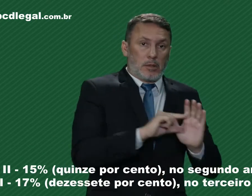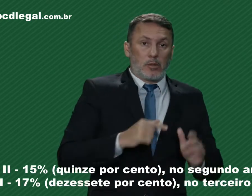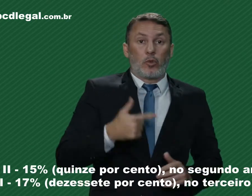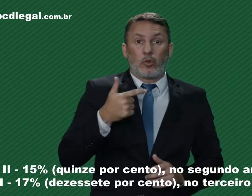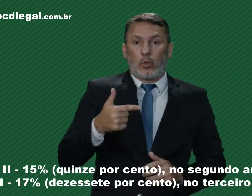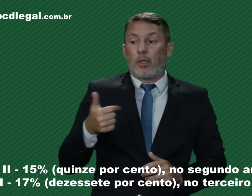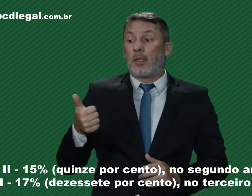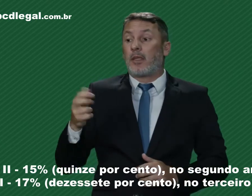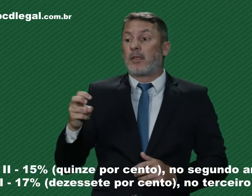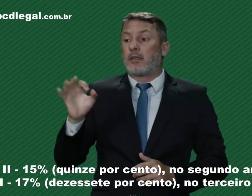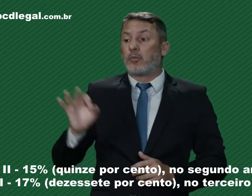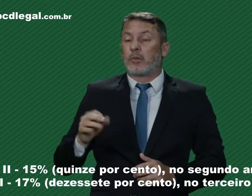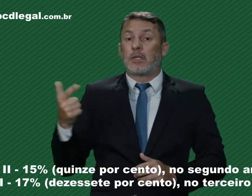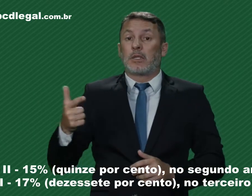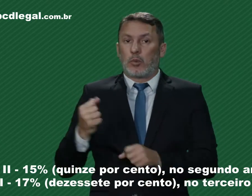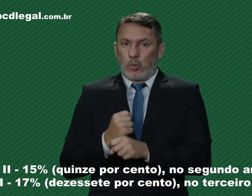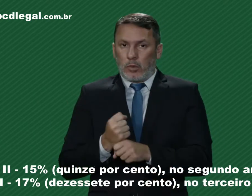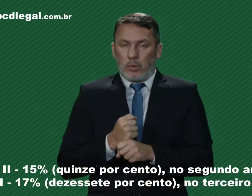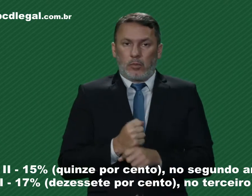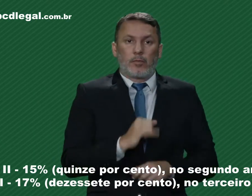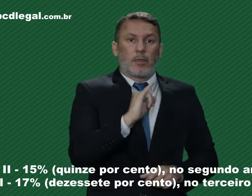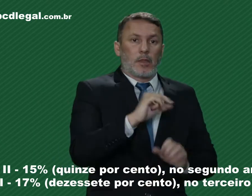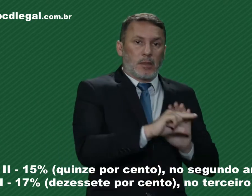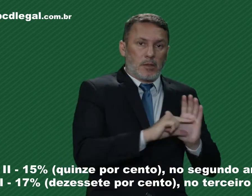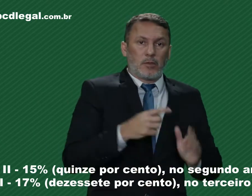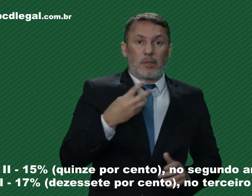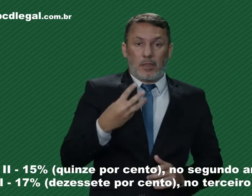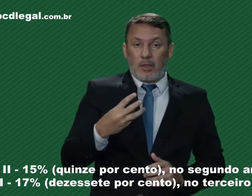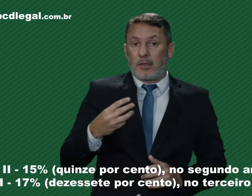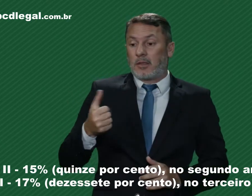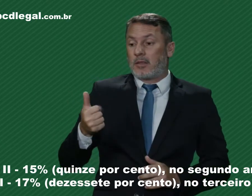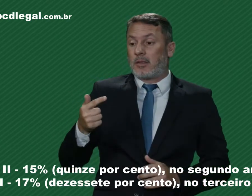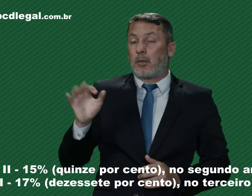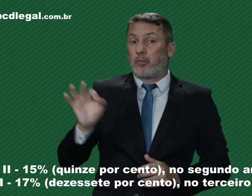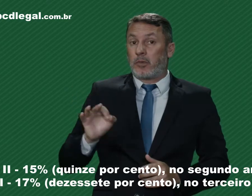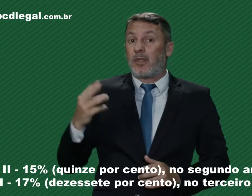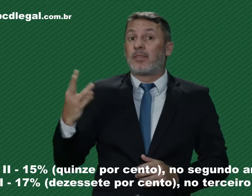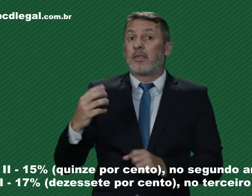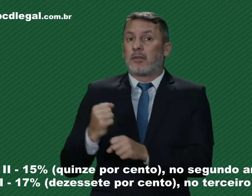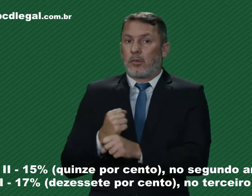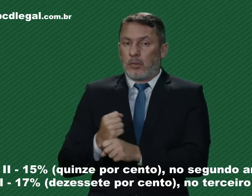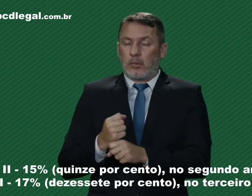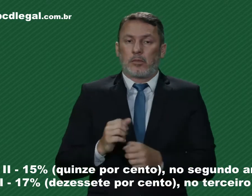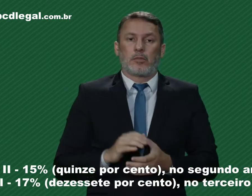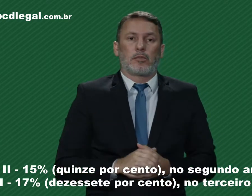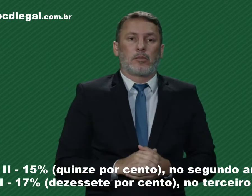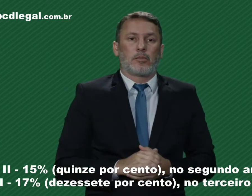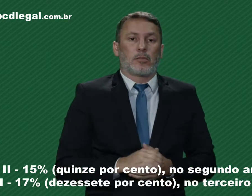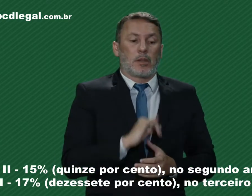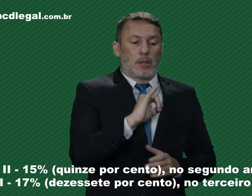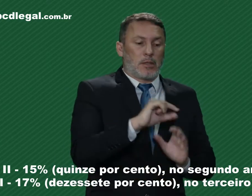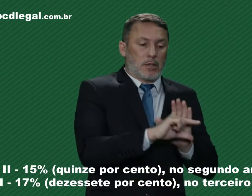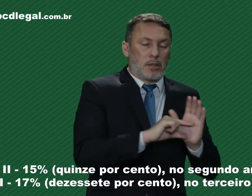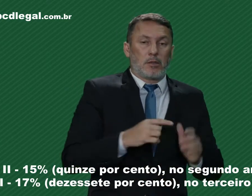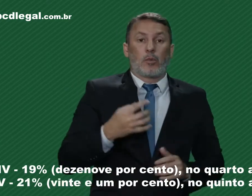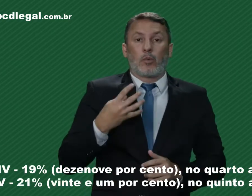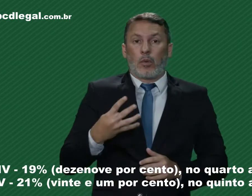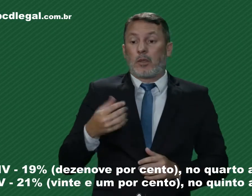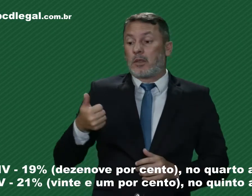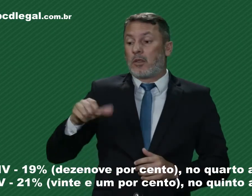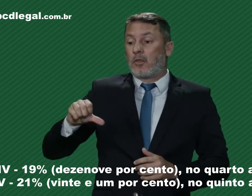Inciso 2. 15% no segundo ano. Inciso 3. 17% no terceiro